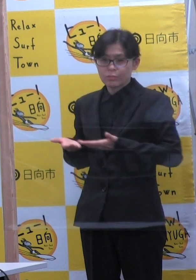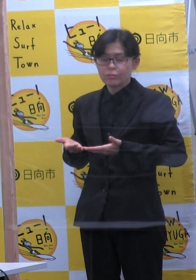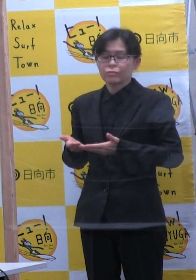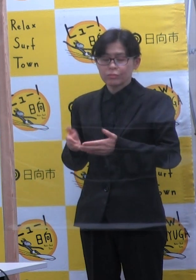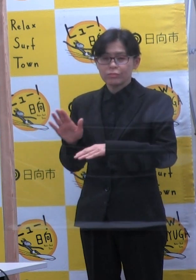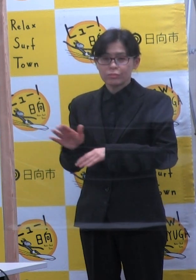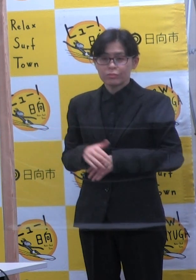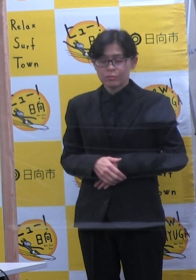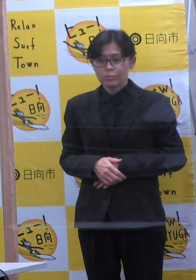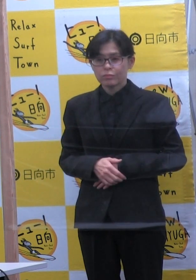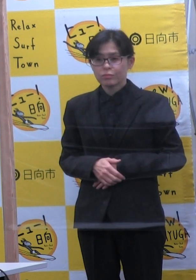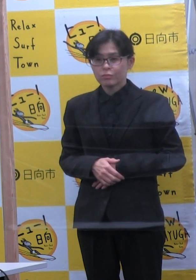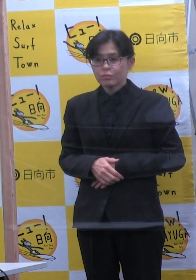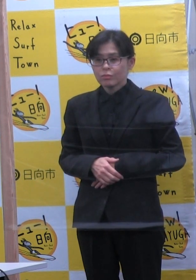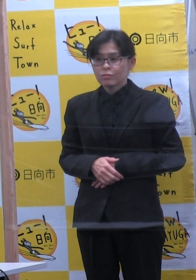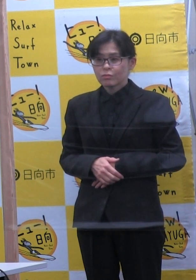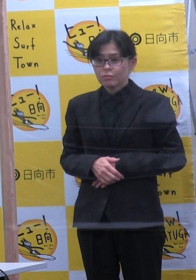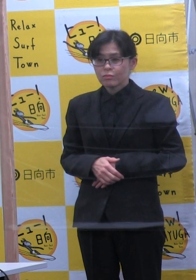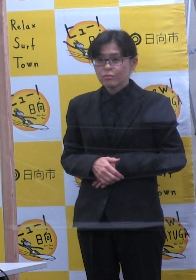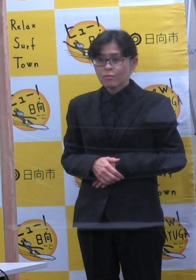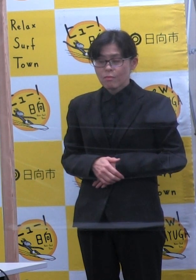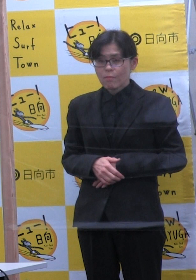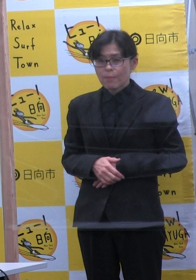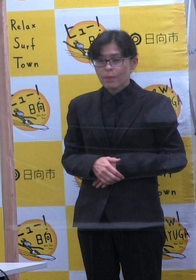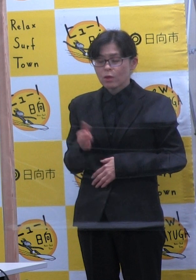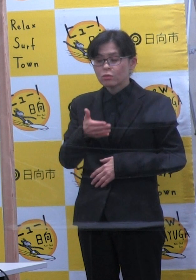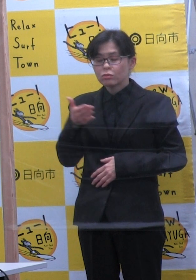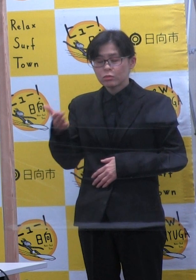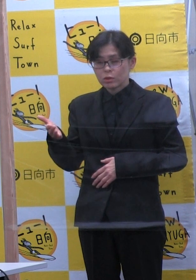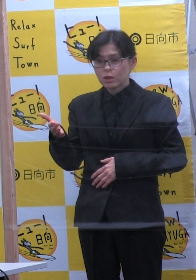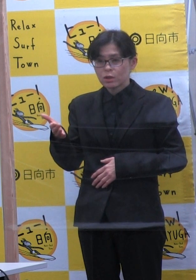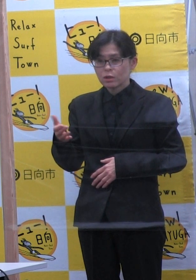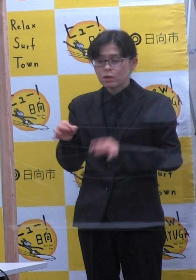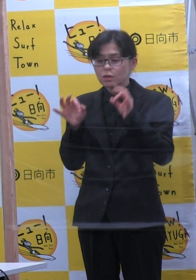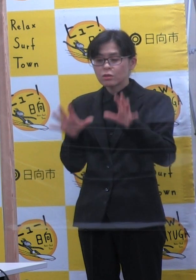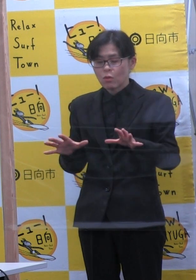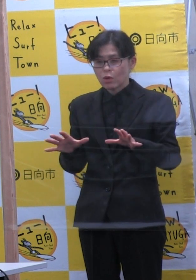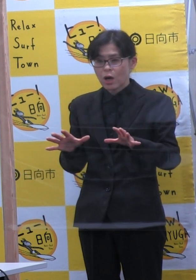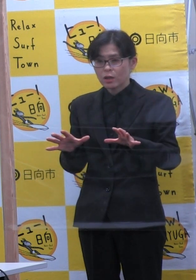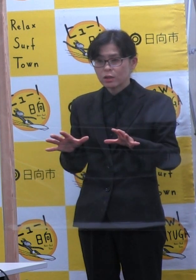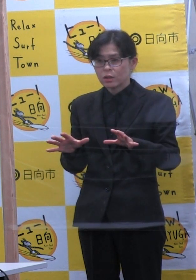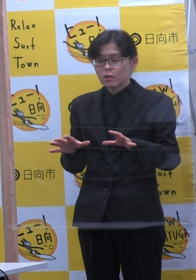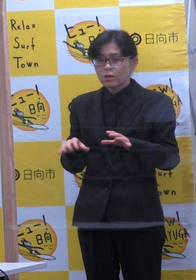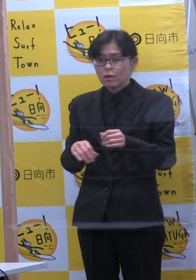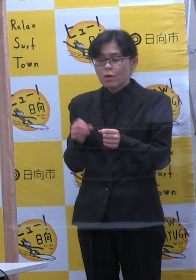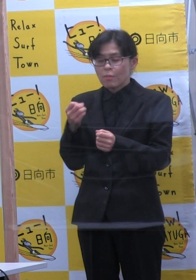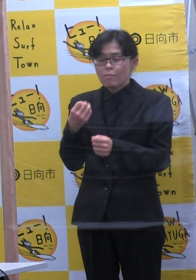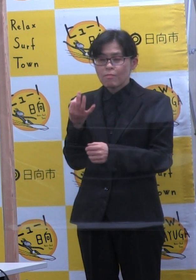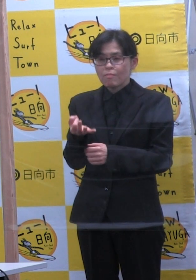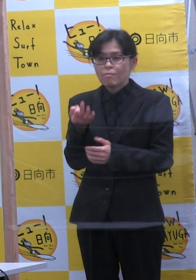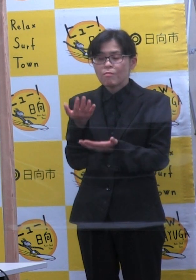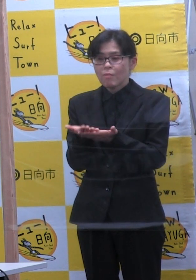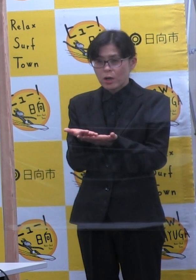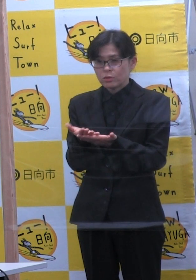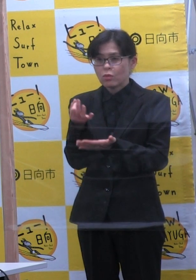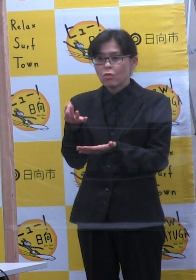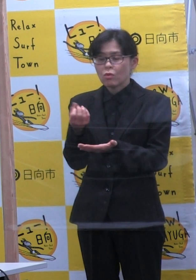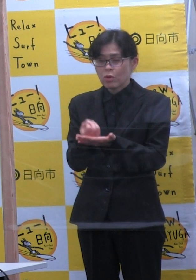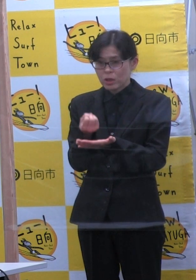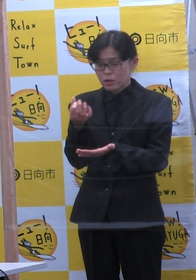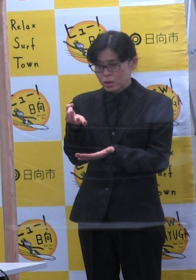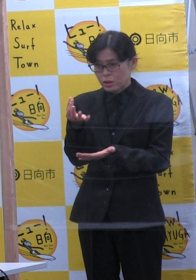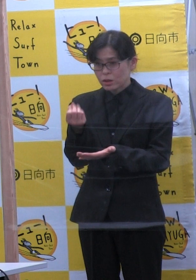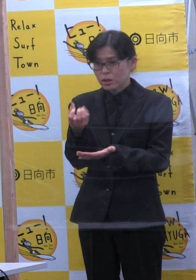。次に2番の損害賠償額の決定については、令和3